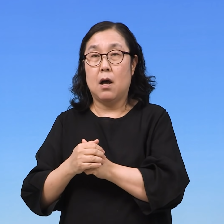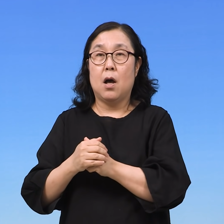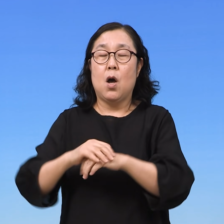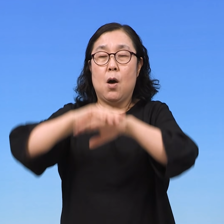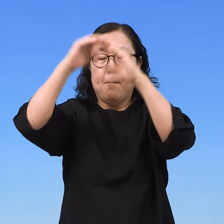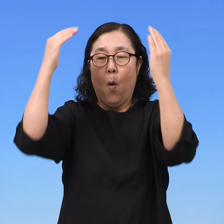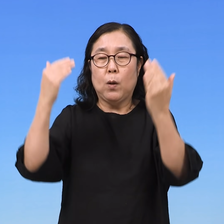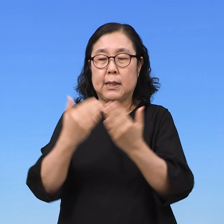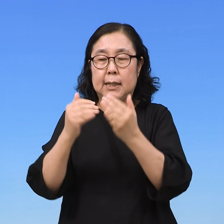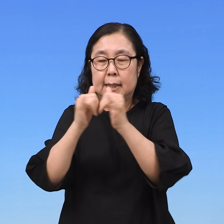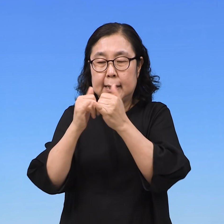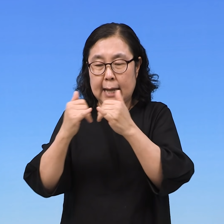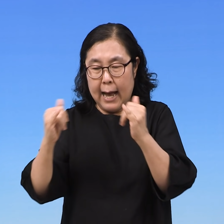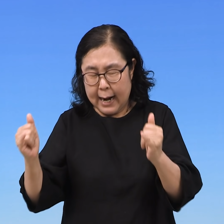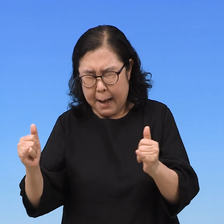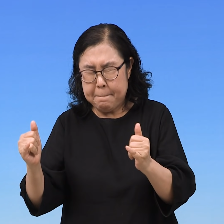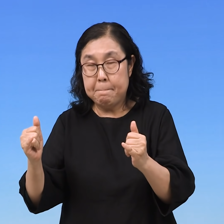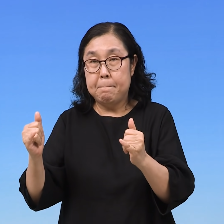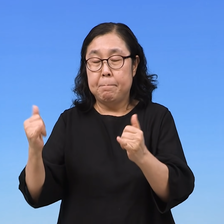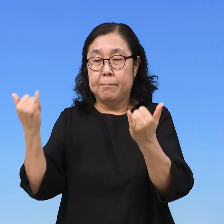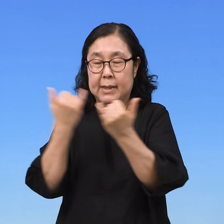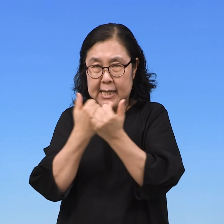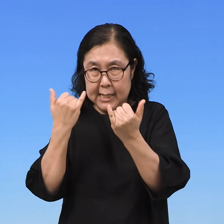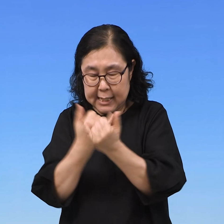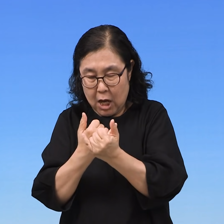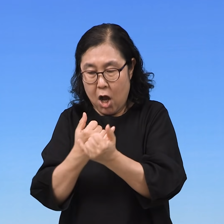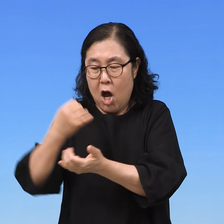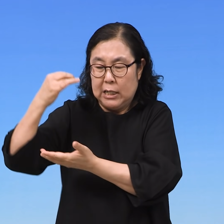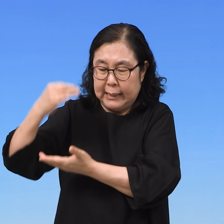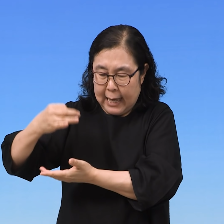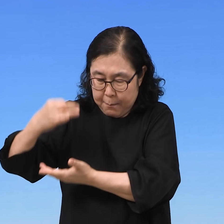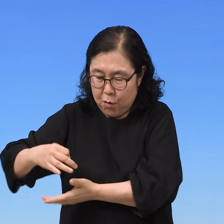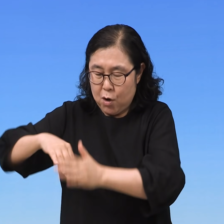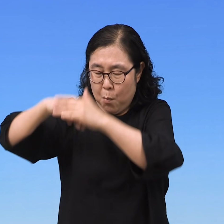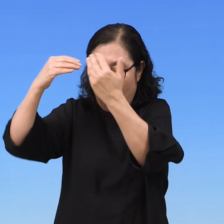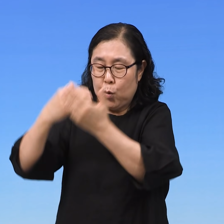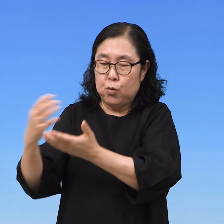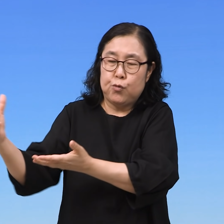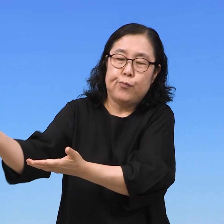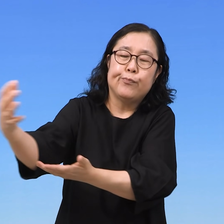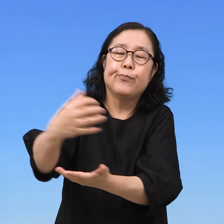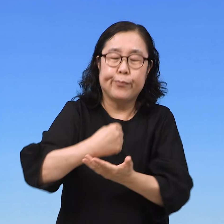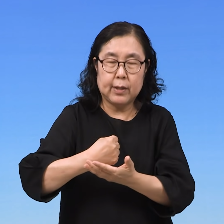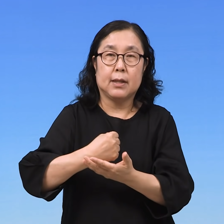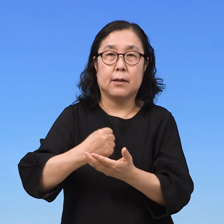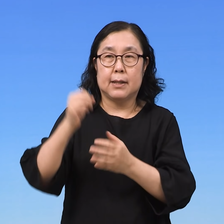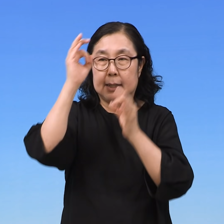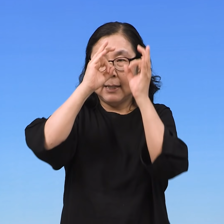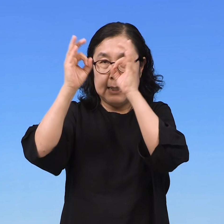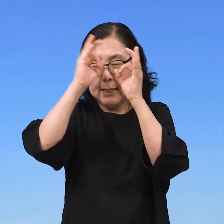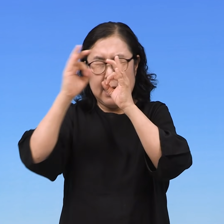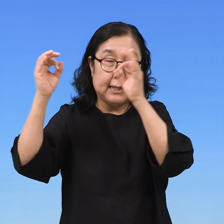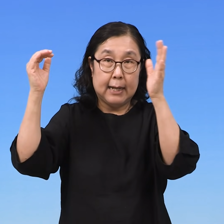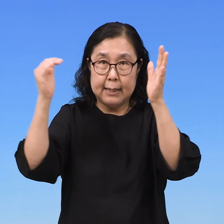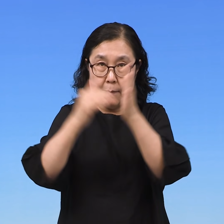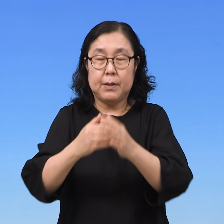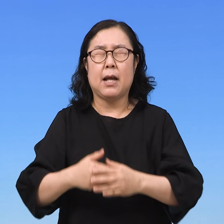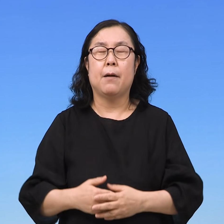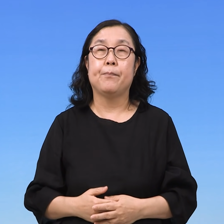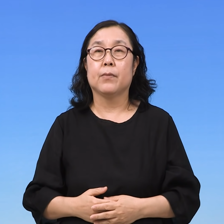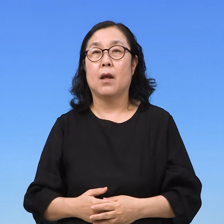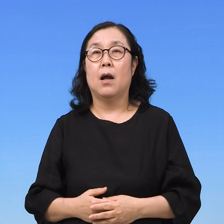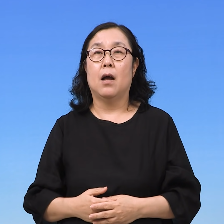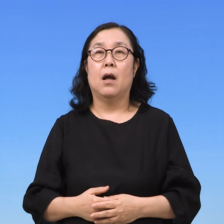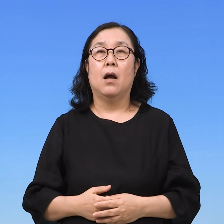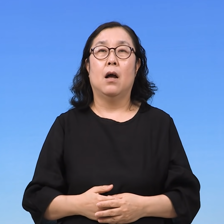조카 롯과 그의 재물과 또 부녀와 친척을 다 찾아왔더라. 사실 이게 결과가